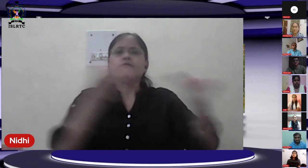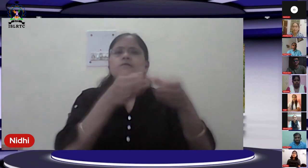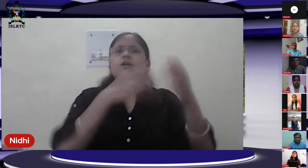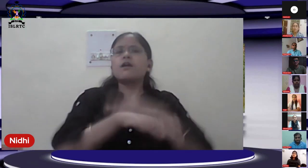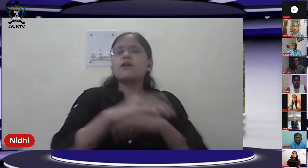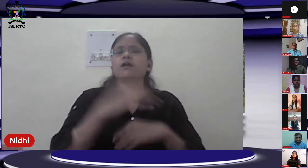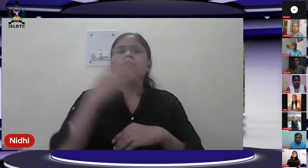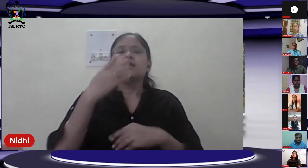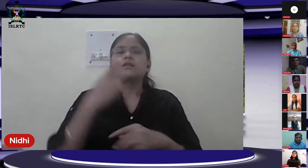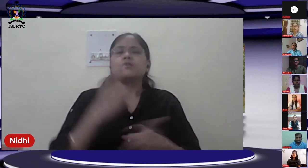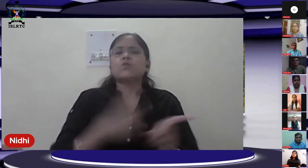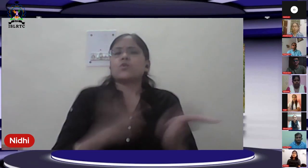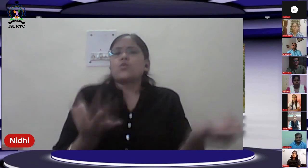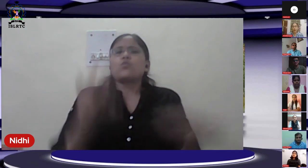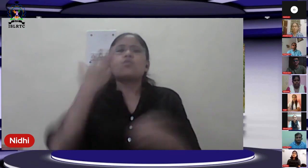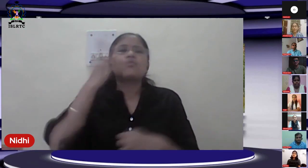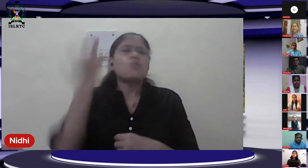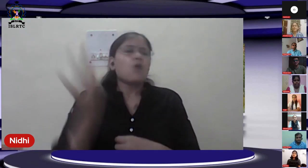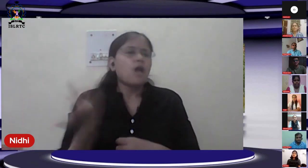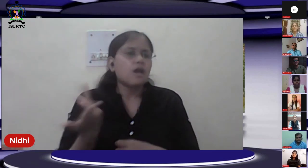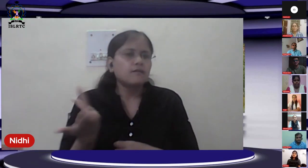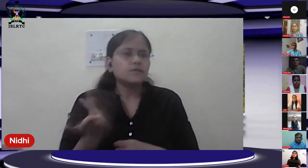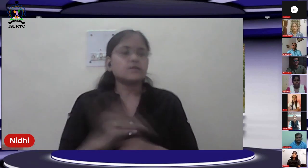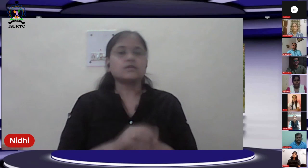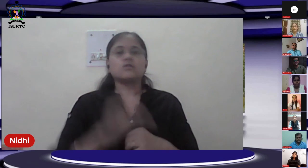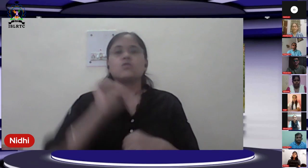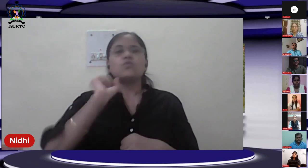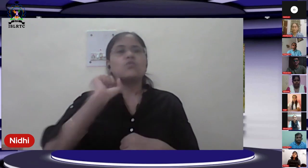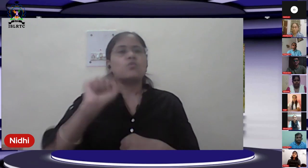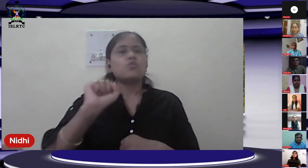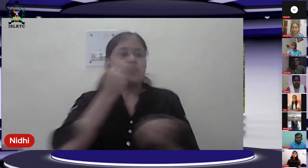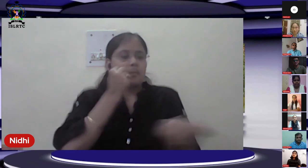है और योगा आपके लिए कितना इम्पोर्टेंट है,